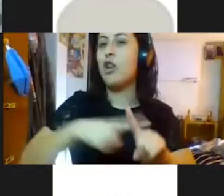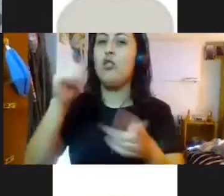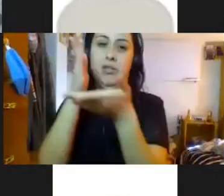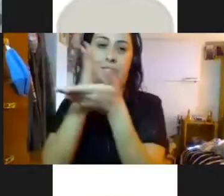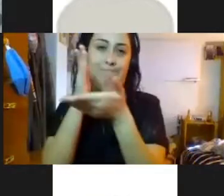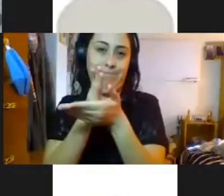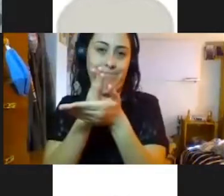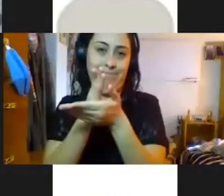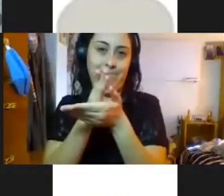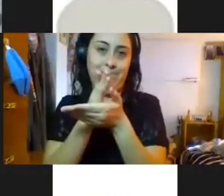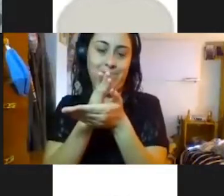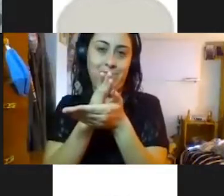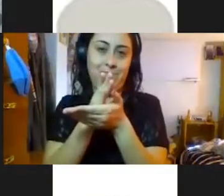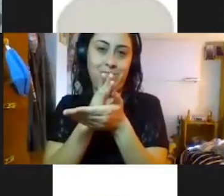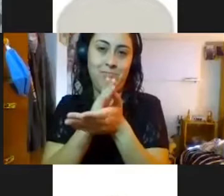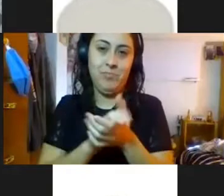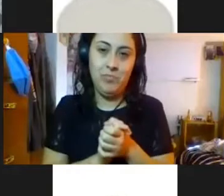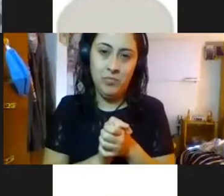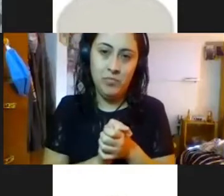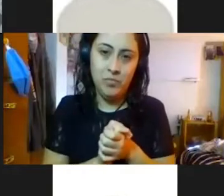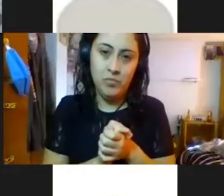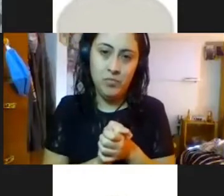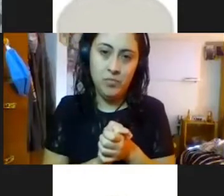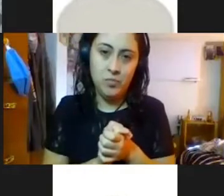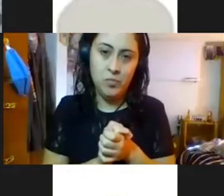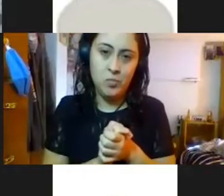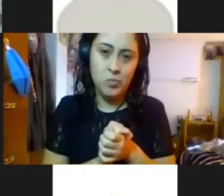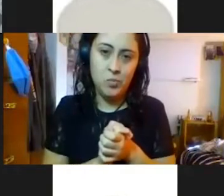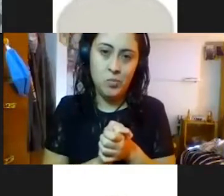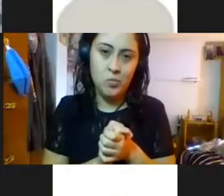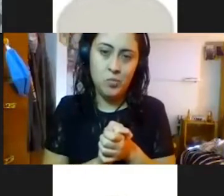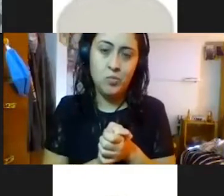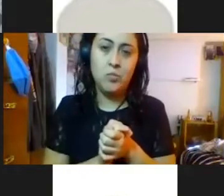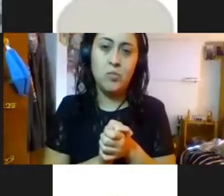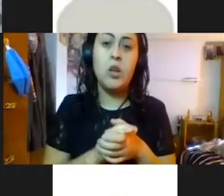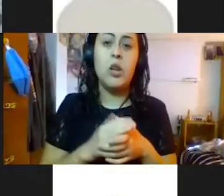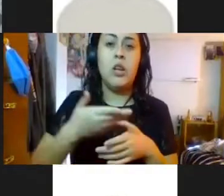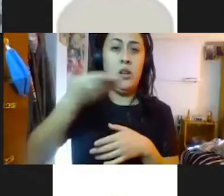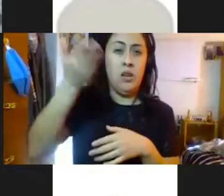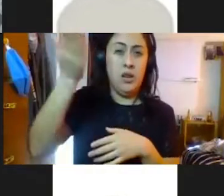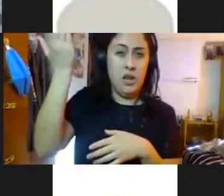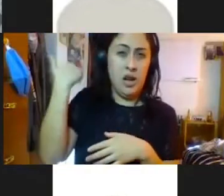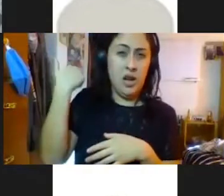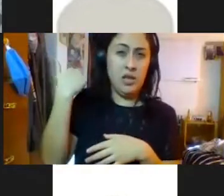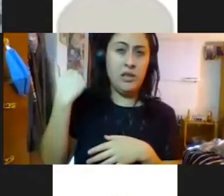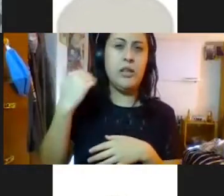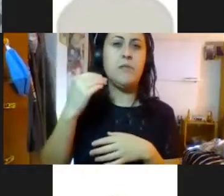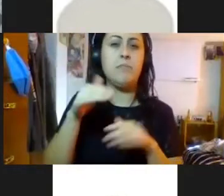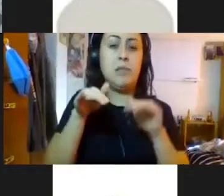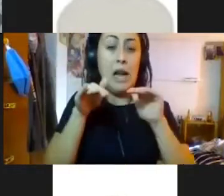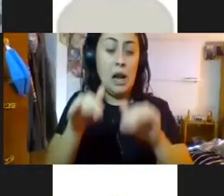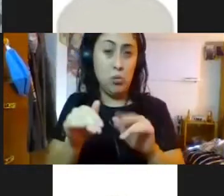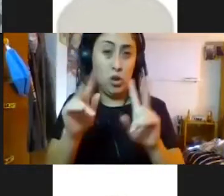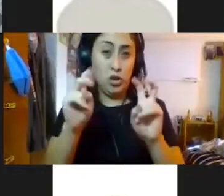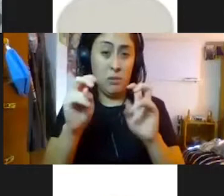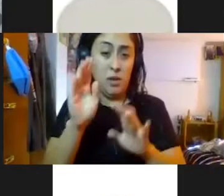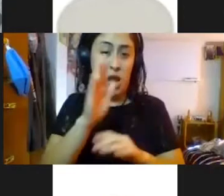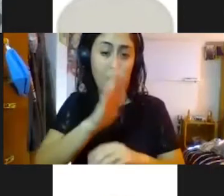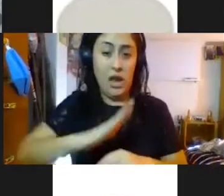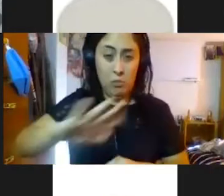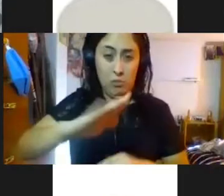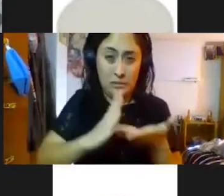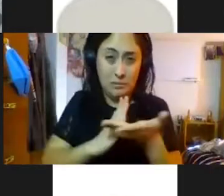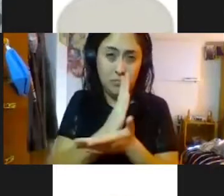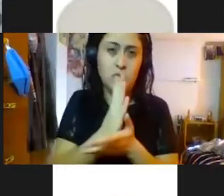educacional. Y eso, con la amplitud de la cobertura nacional en educación inicial, se cambió con el decreto 1300 y las